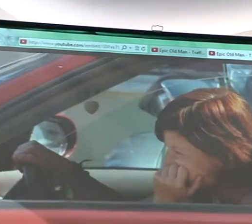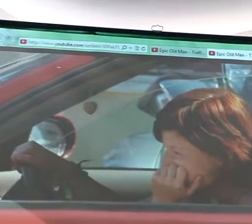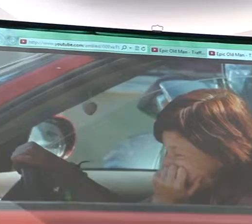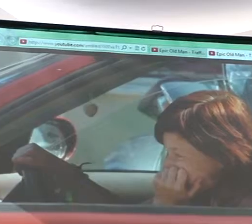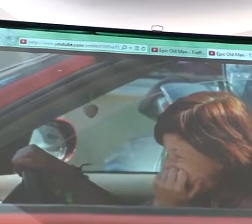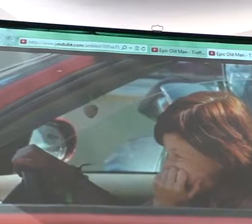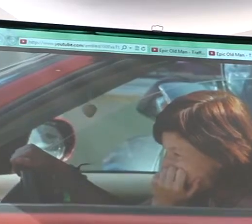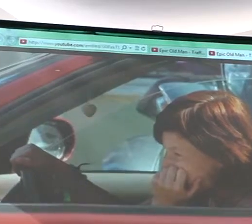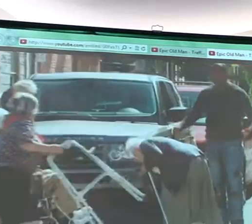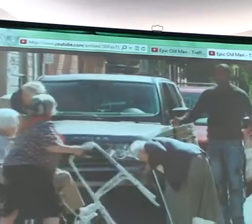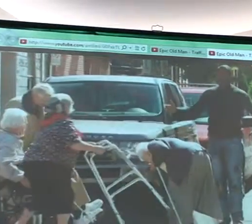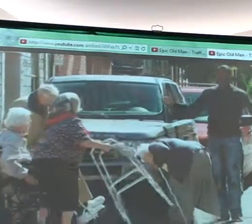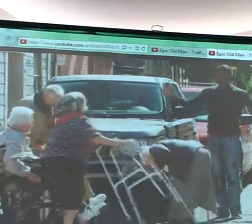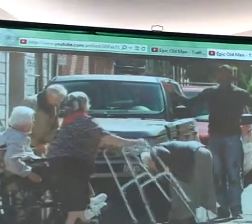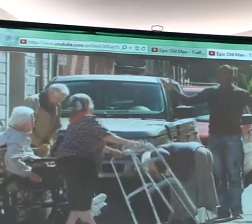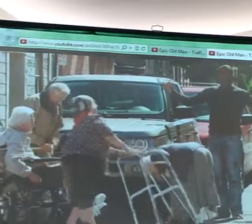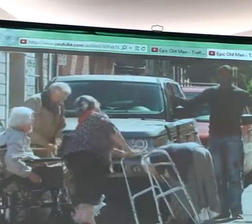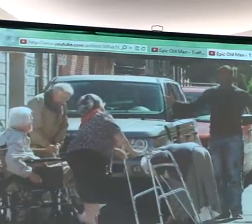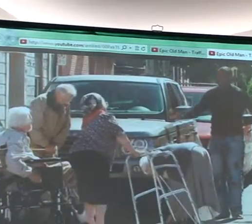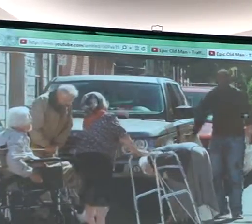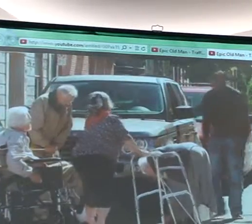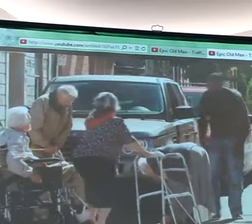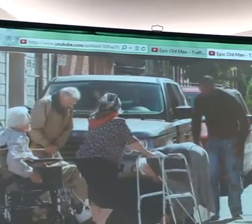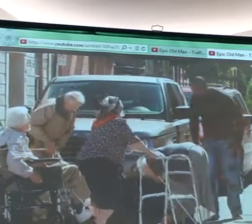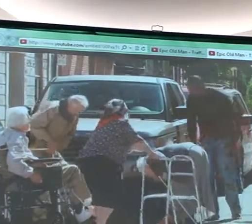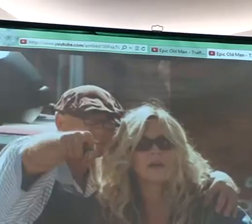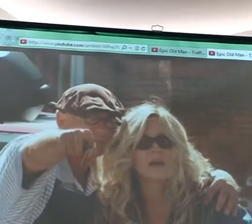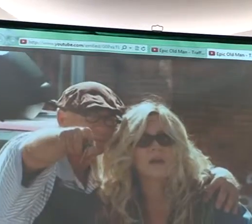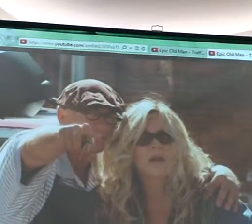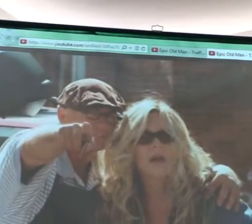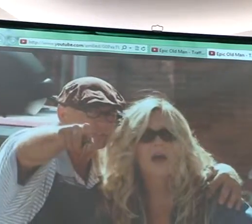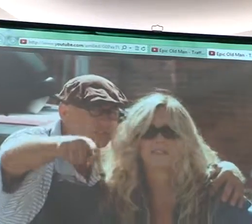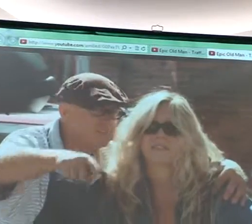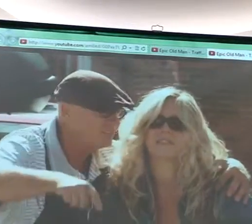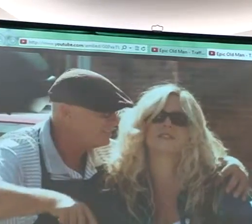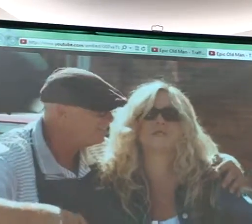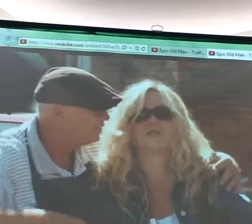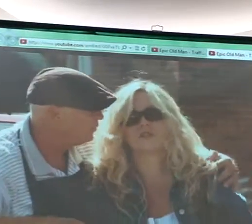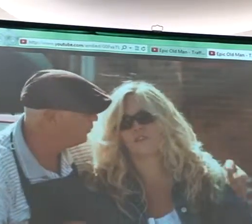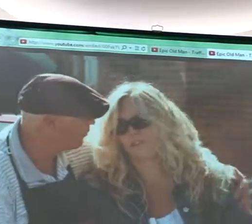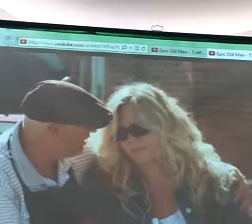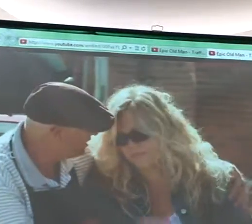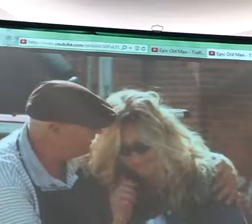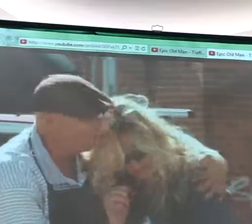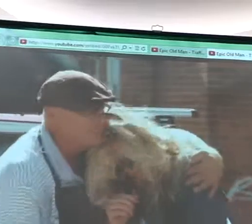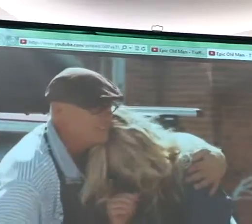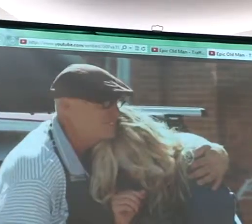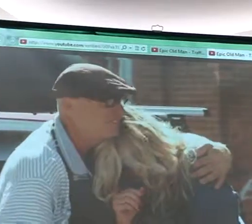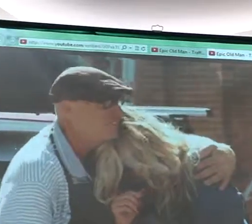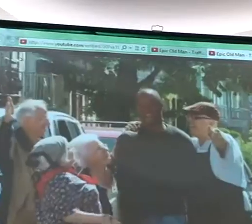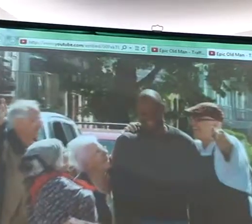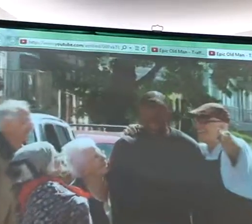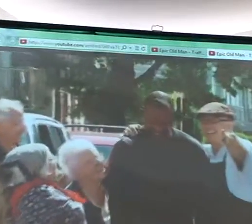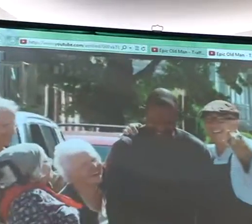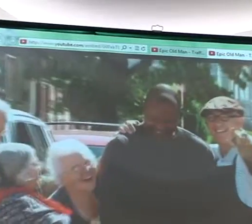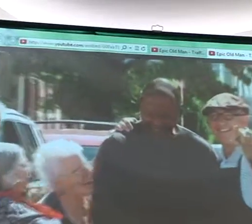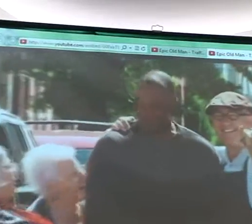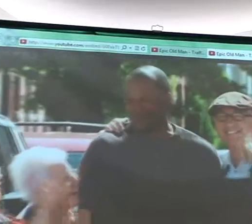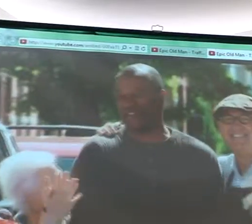as moedas no meio da rua. Aí o pessoal se reúne para juntar as moedas no